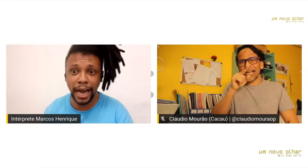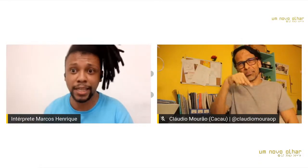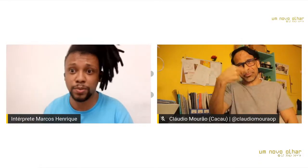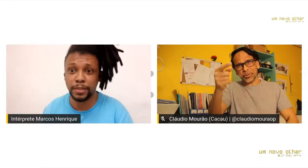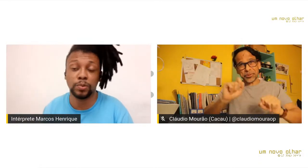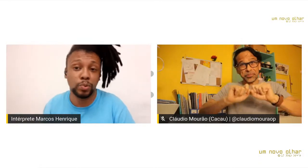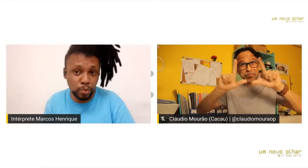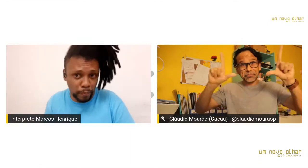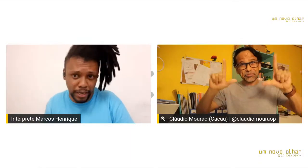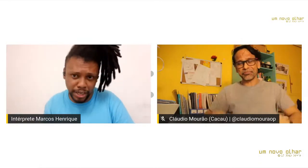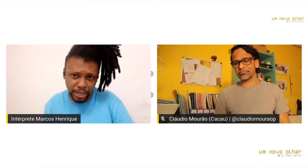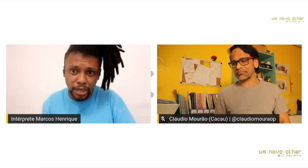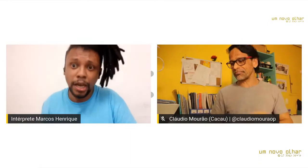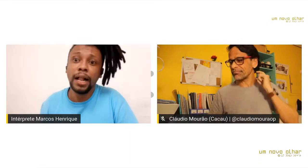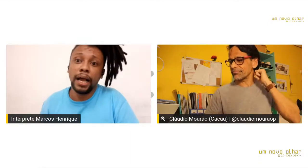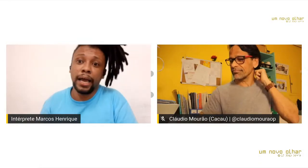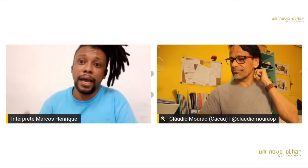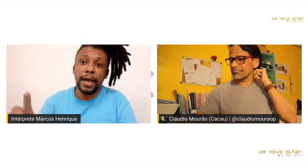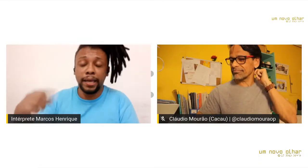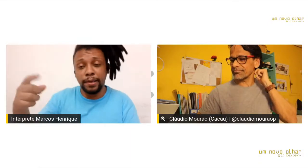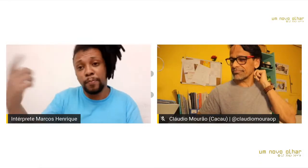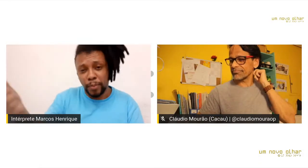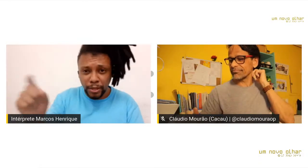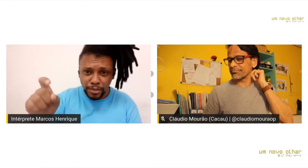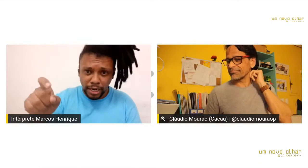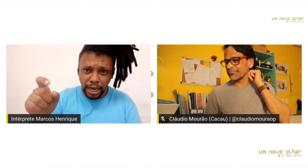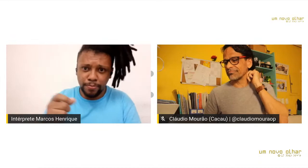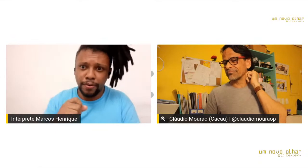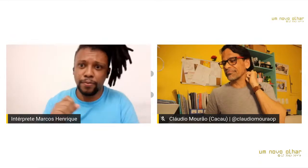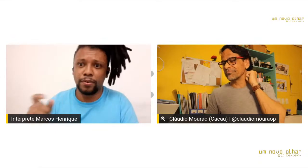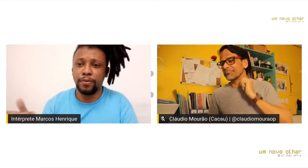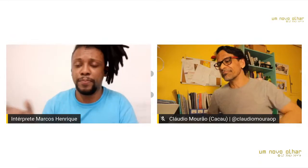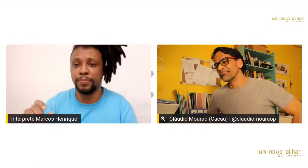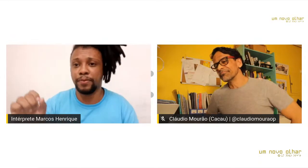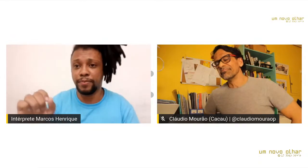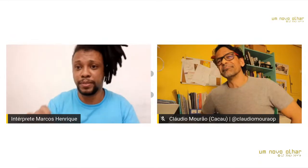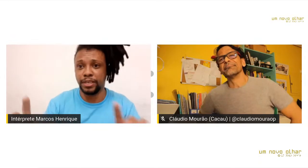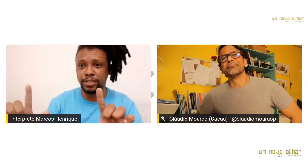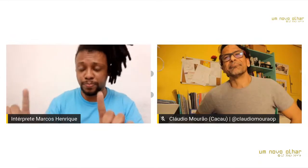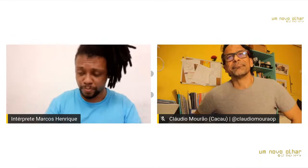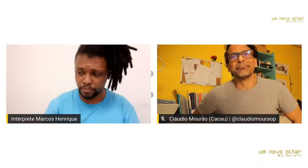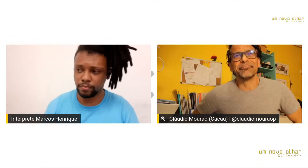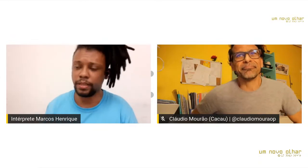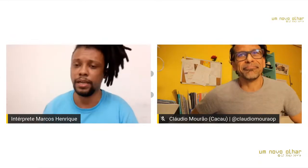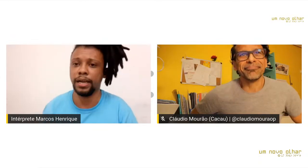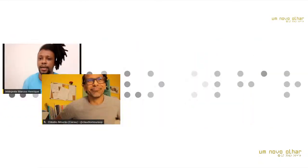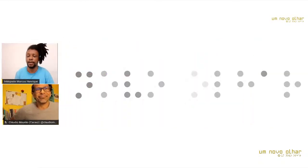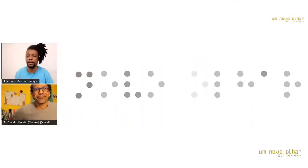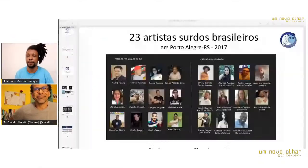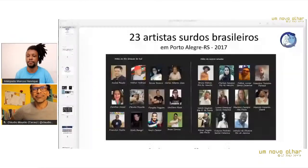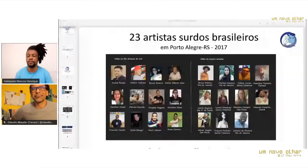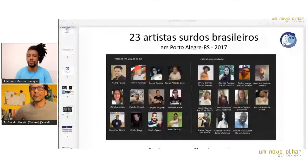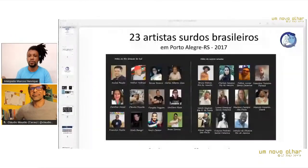diversos lugares do país e próximos Jorge por favor vocês